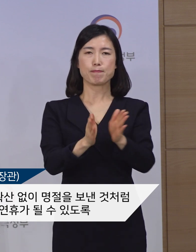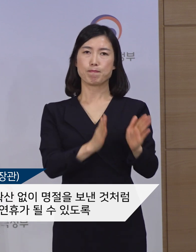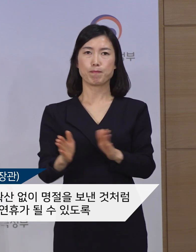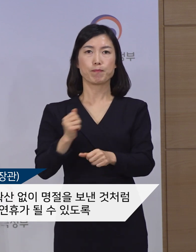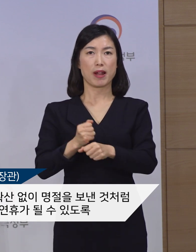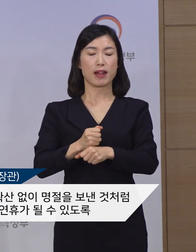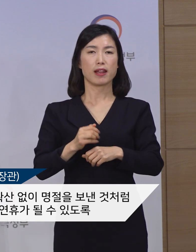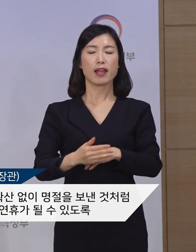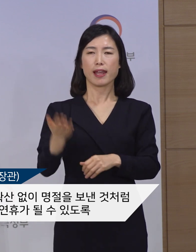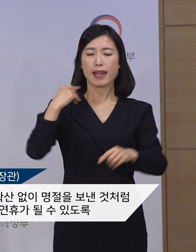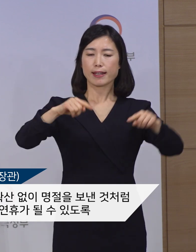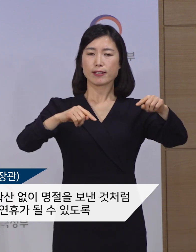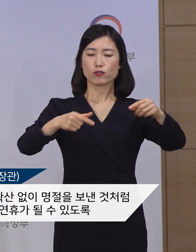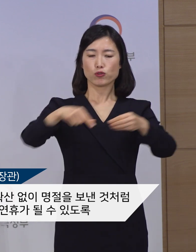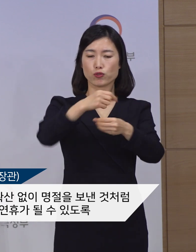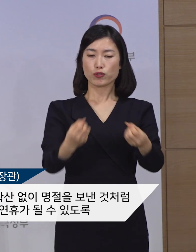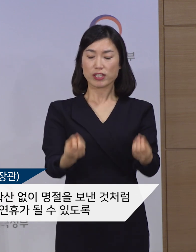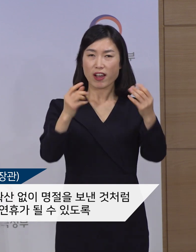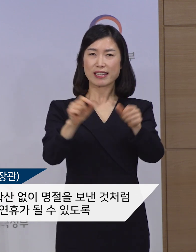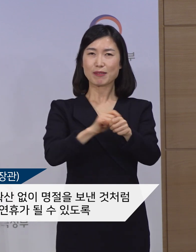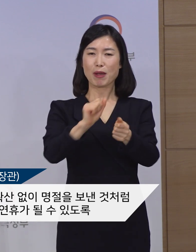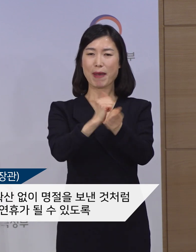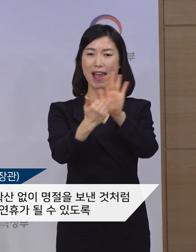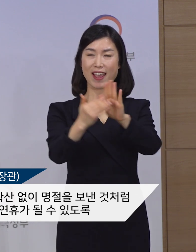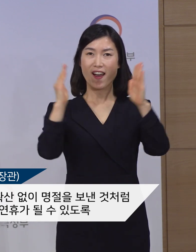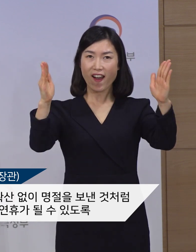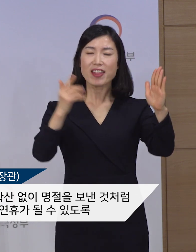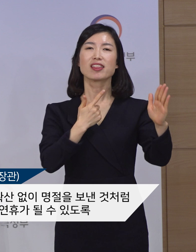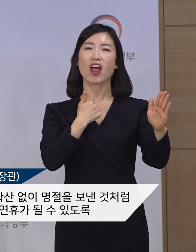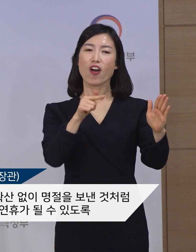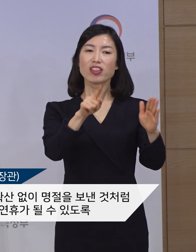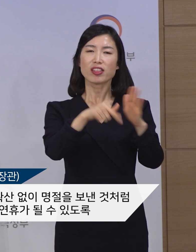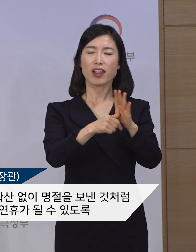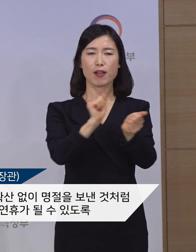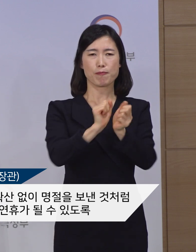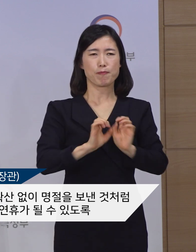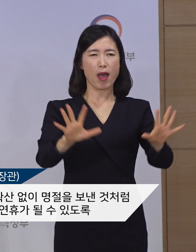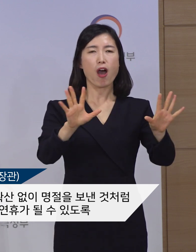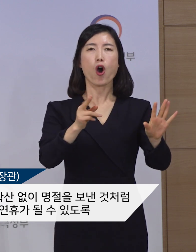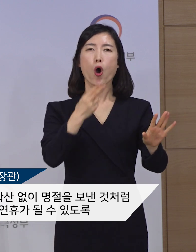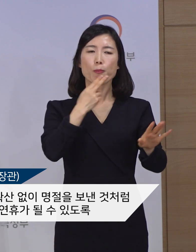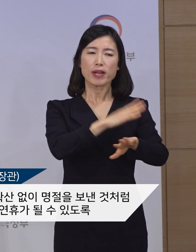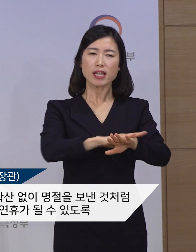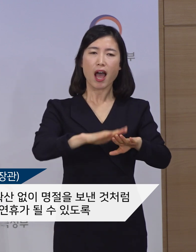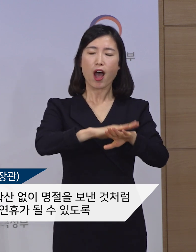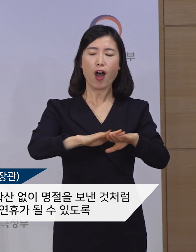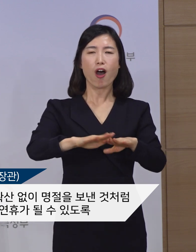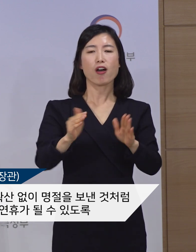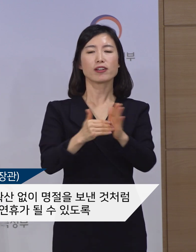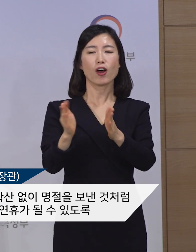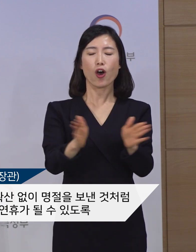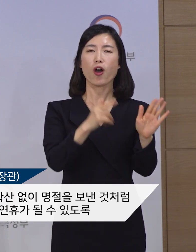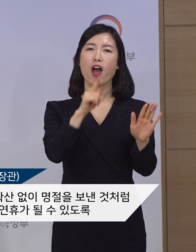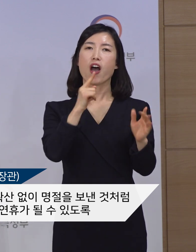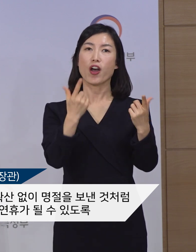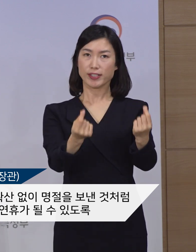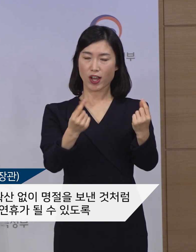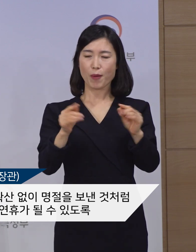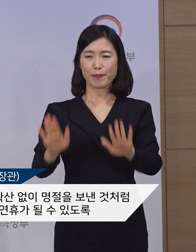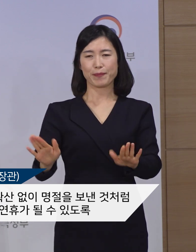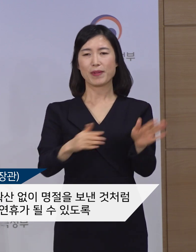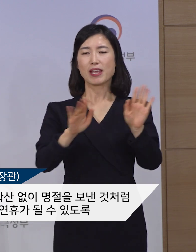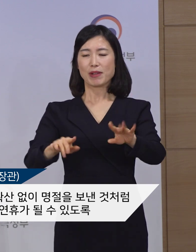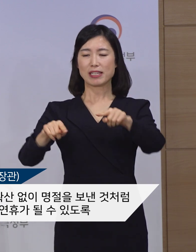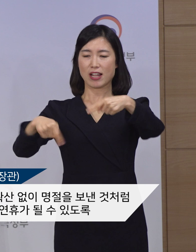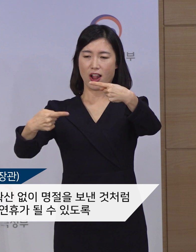방역 대책을 통해 코로나19의 확산 없이 명절을 보낸 것처럼 이번 설 명절에도 만남보다는 마음이